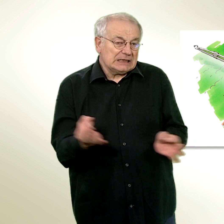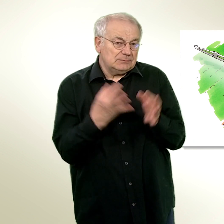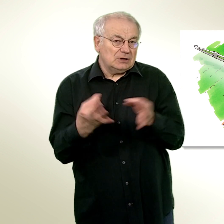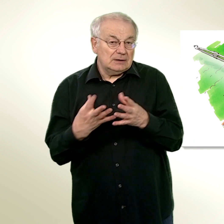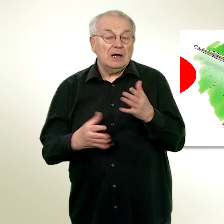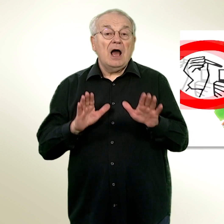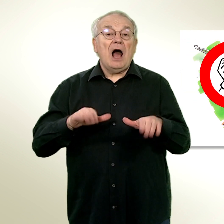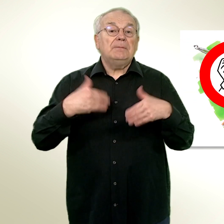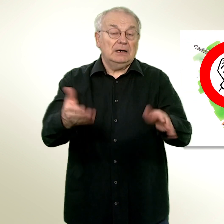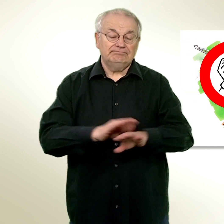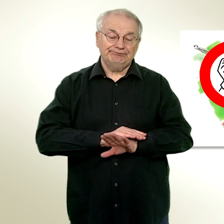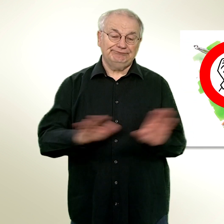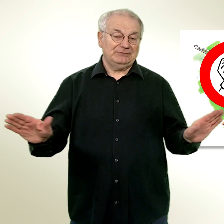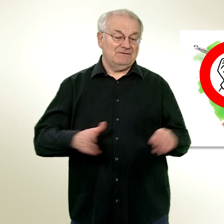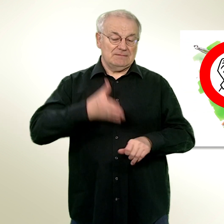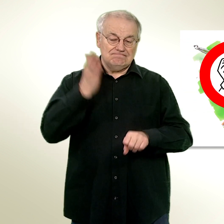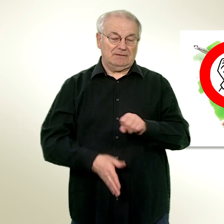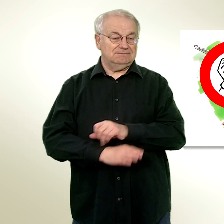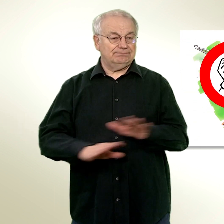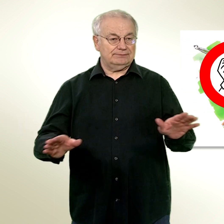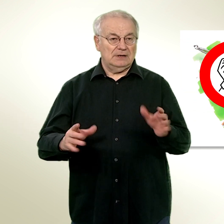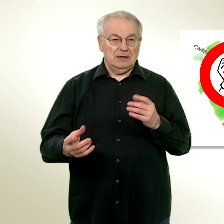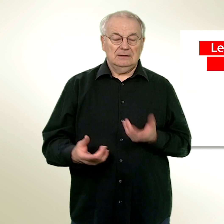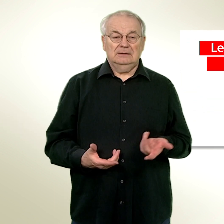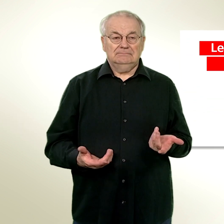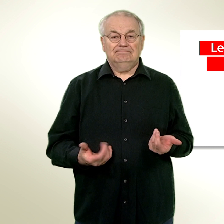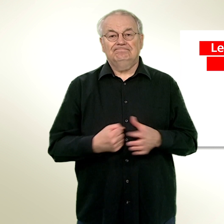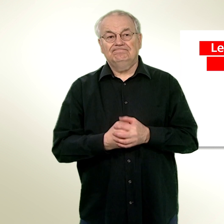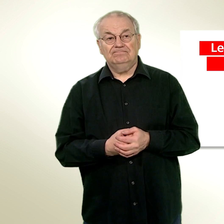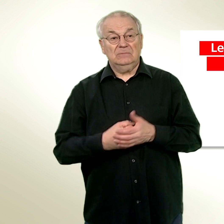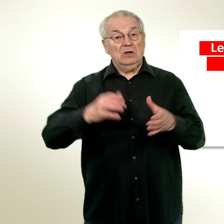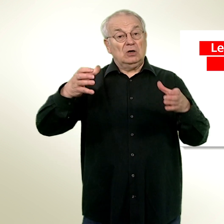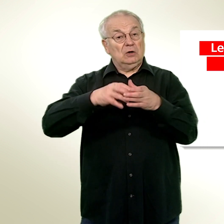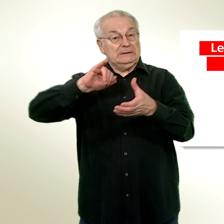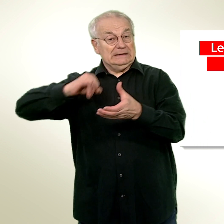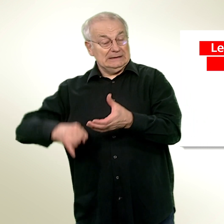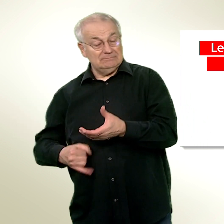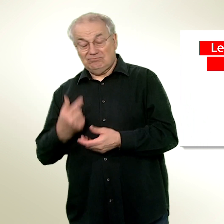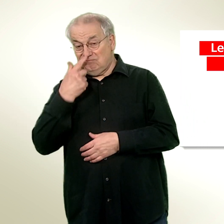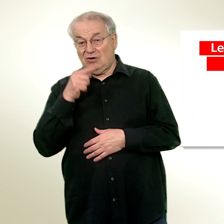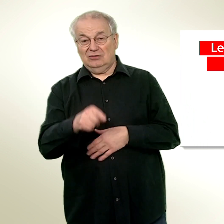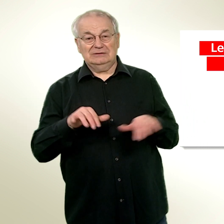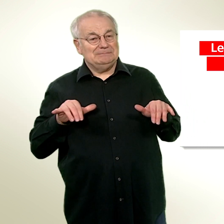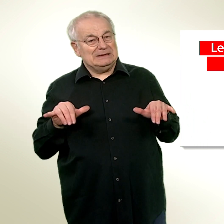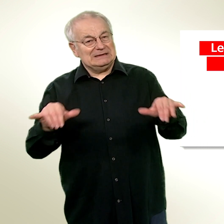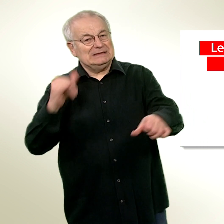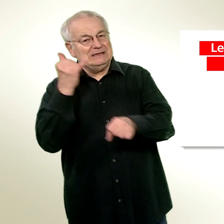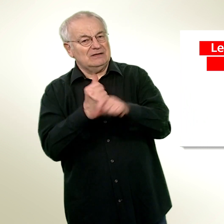Passé ce délai, plus aucune exception ne serait possible. Le comité d'initiative estime que les pesticides de synthèse ne sont